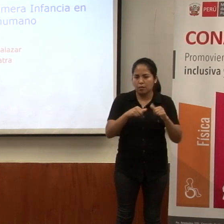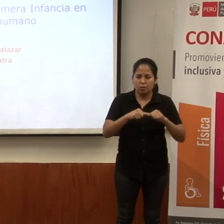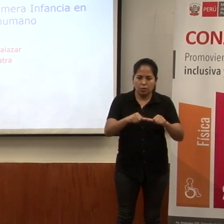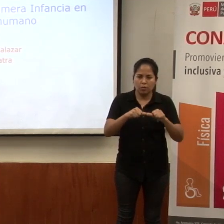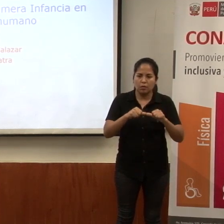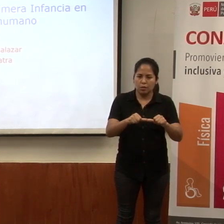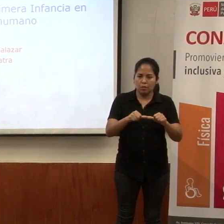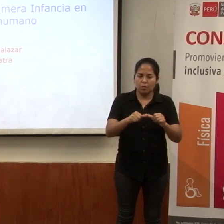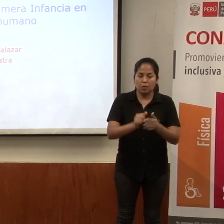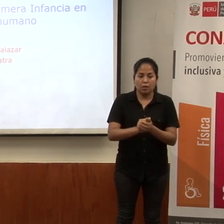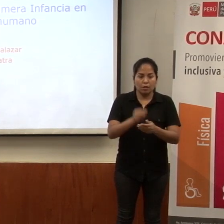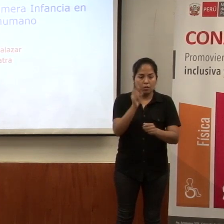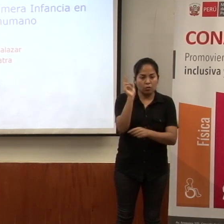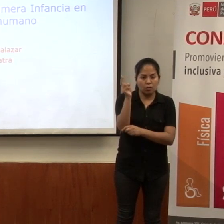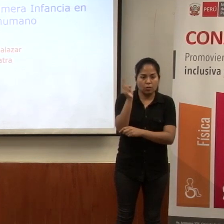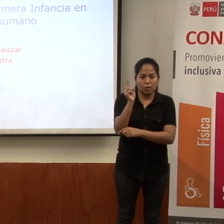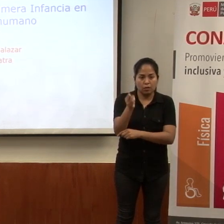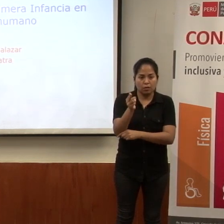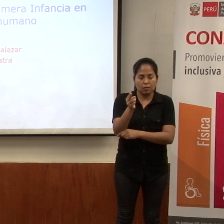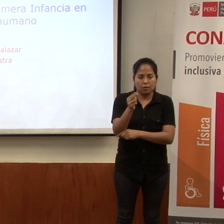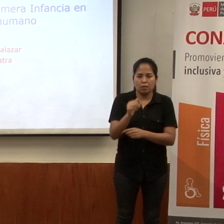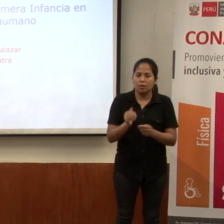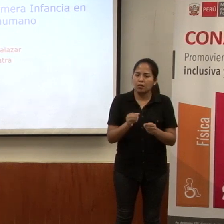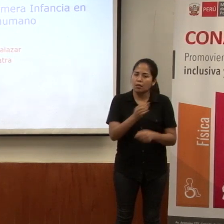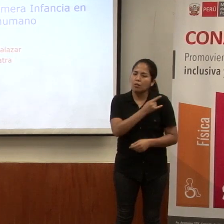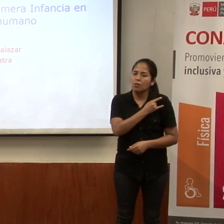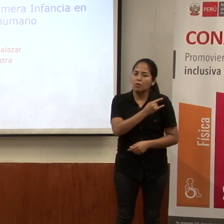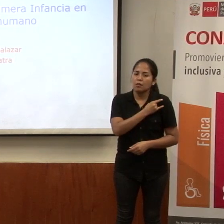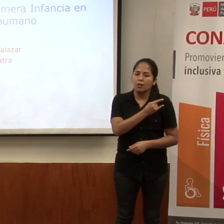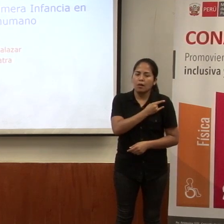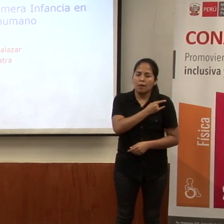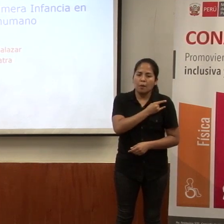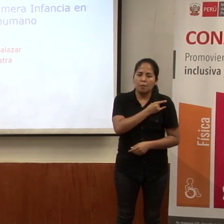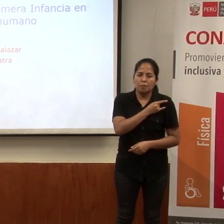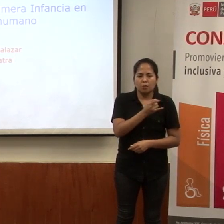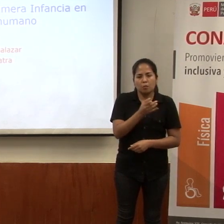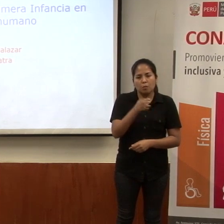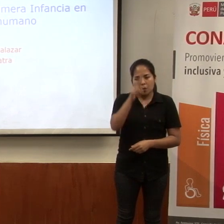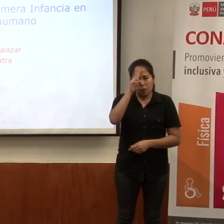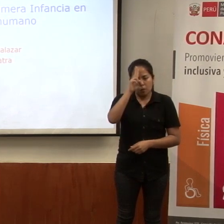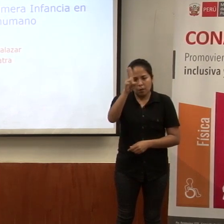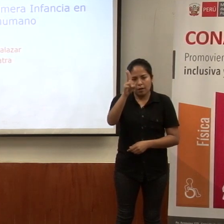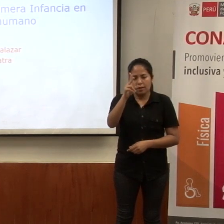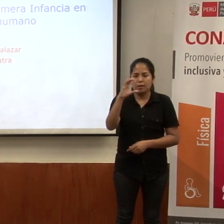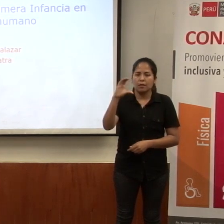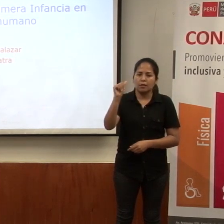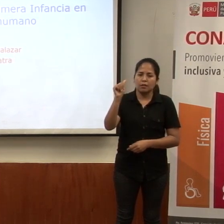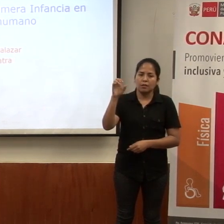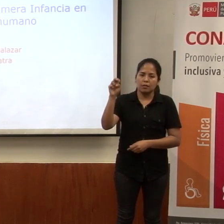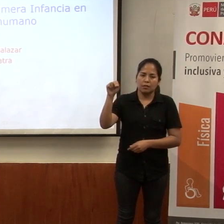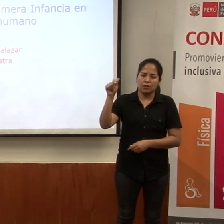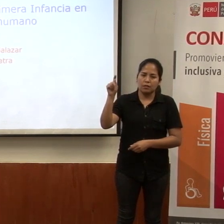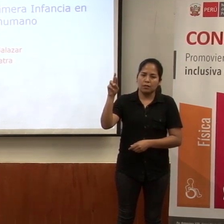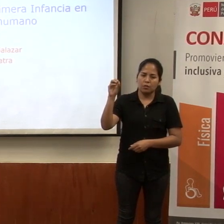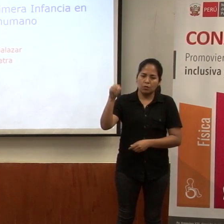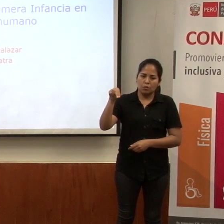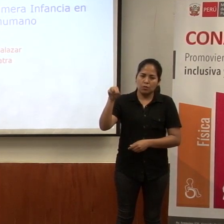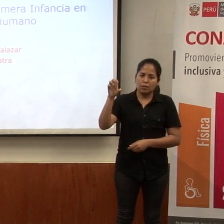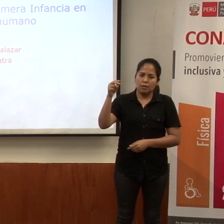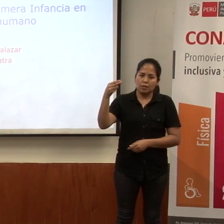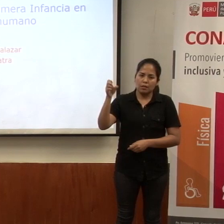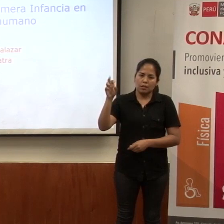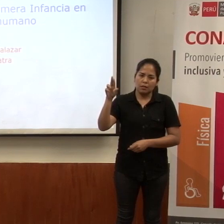Social, docente de la Escuela de Nutrición de la Universidad Peruana Cayetano Heredia. Los invito a recibir al doctor Tavera con un